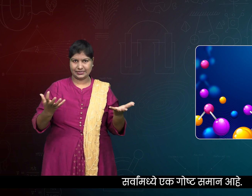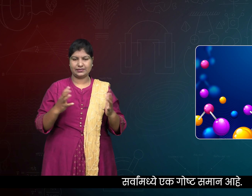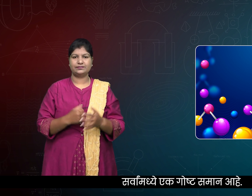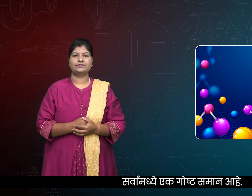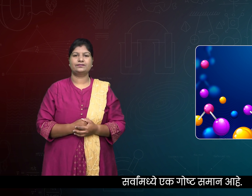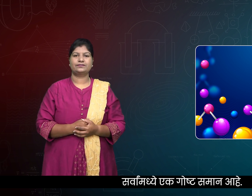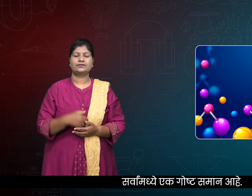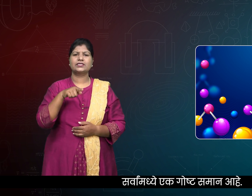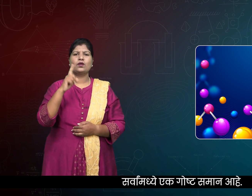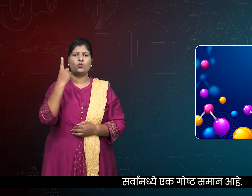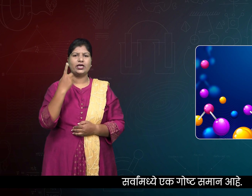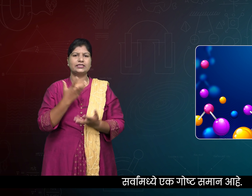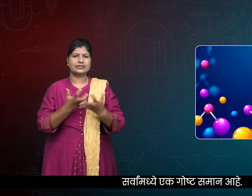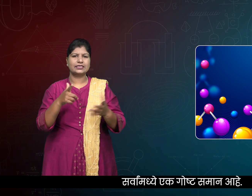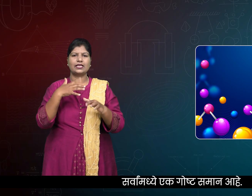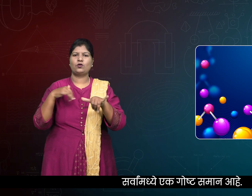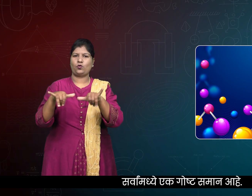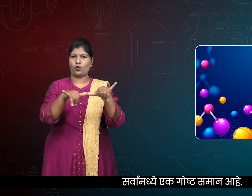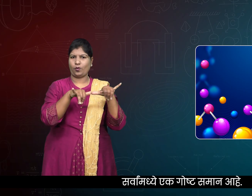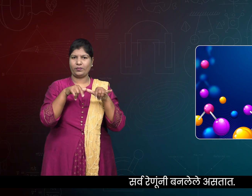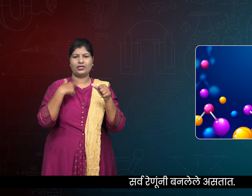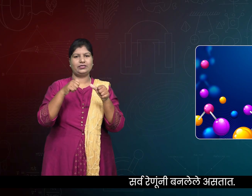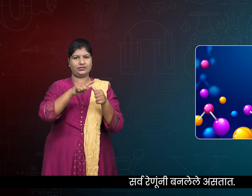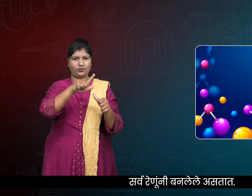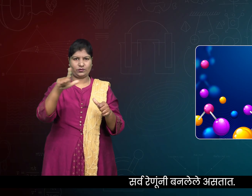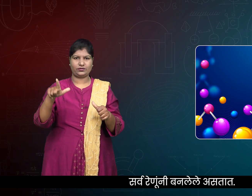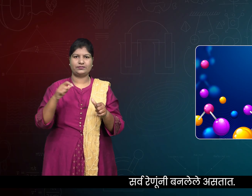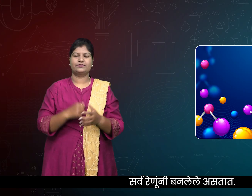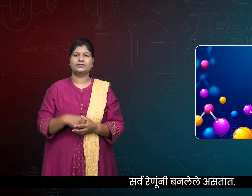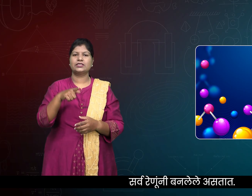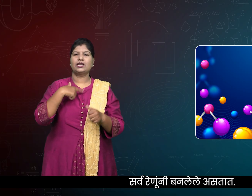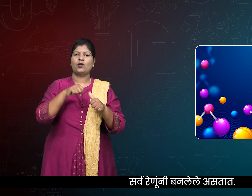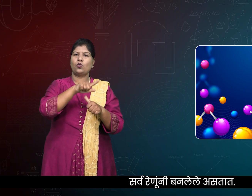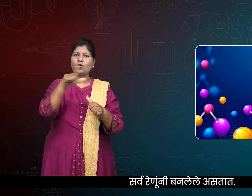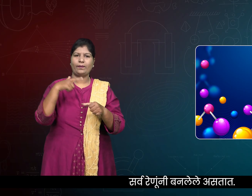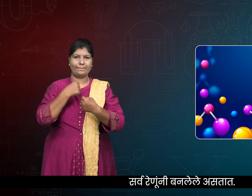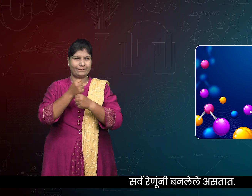सर्वांमध्ये एक गोष्ट समान आहे. सर्व रेणूंनी बनलेले असतात.